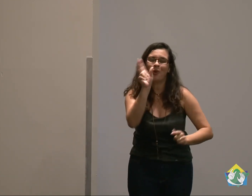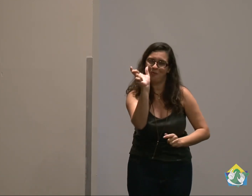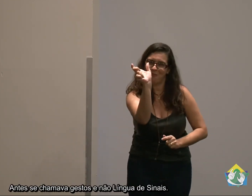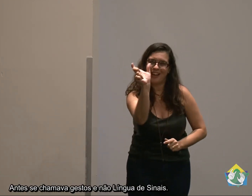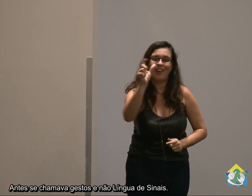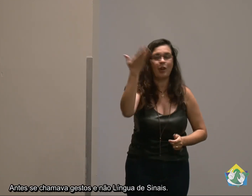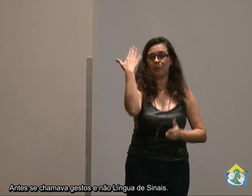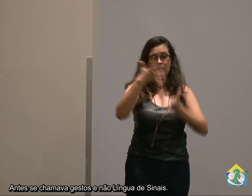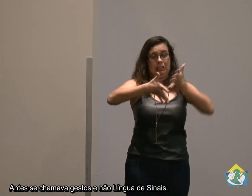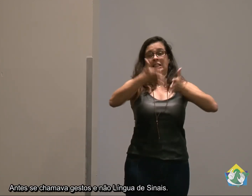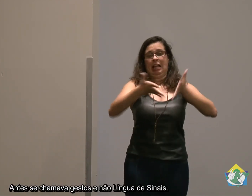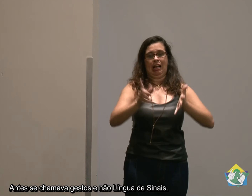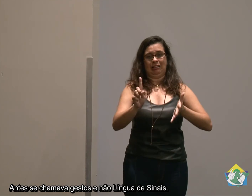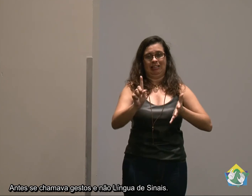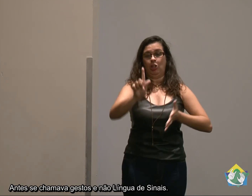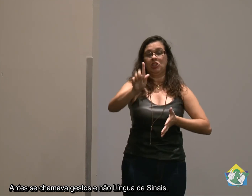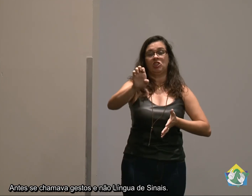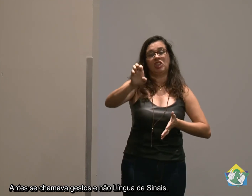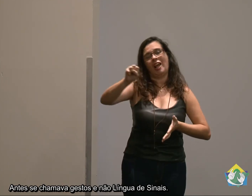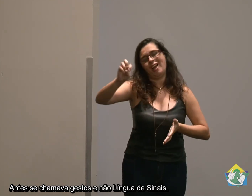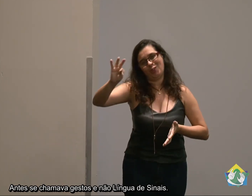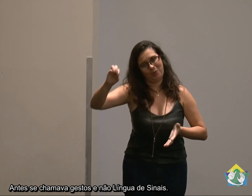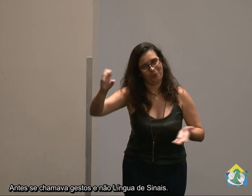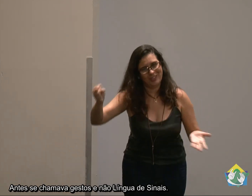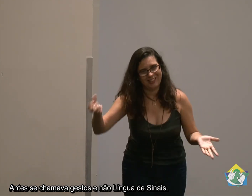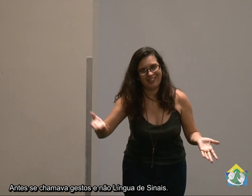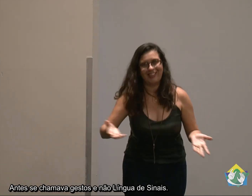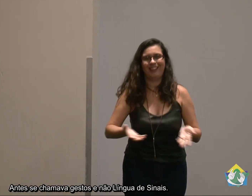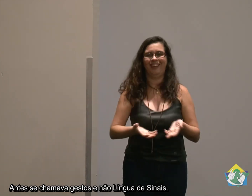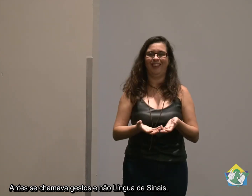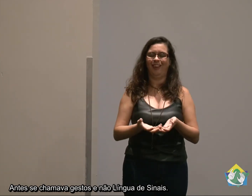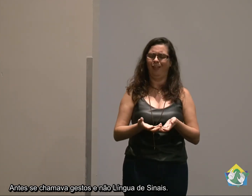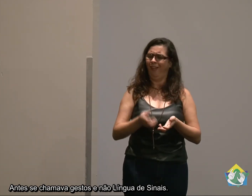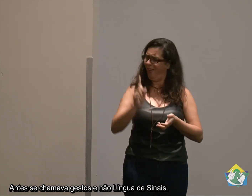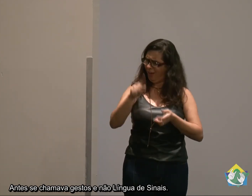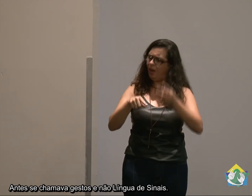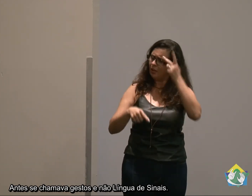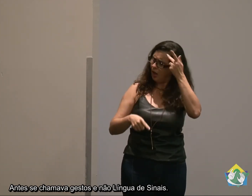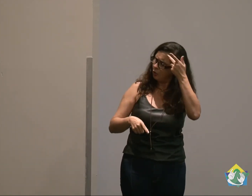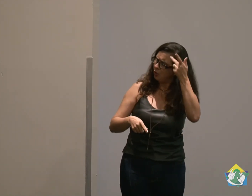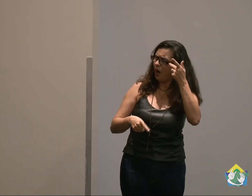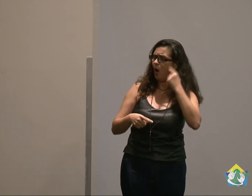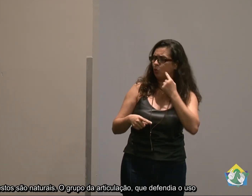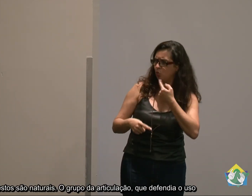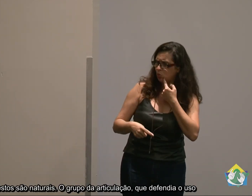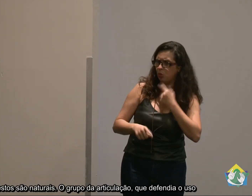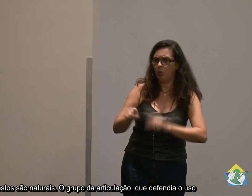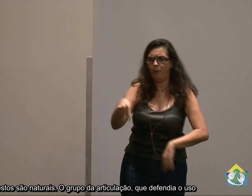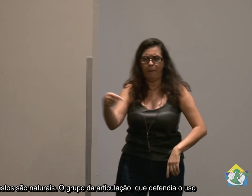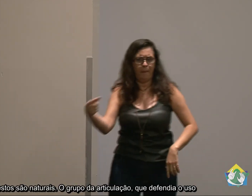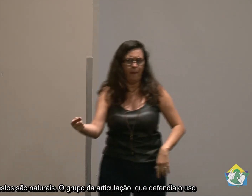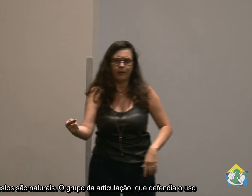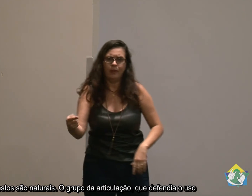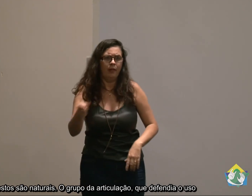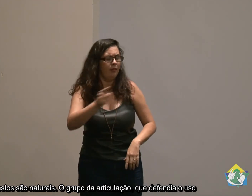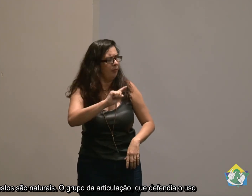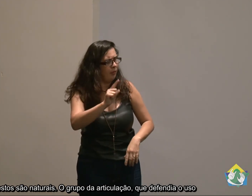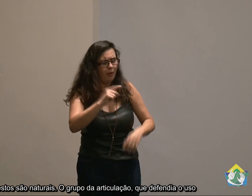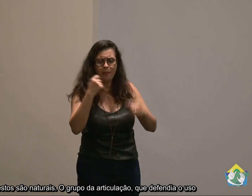que antes se chamava gestos e não língua de sinais que os gestos são naturais o